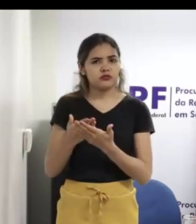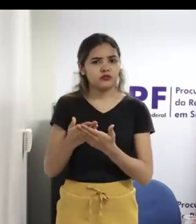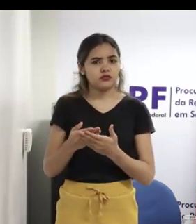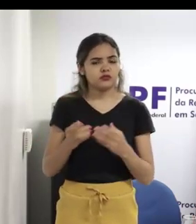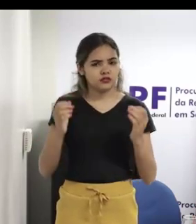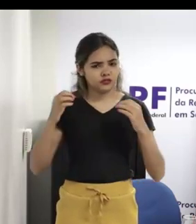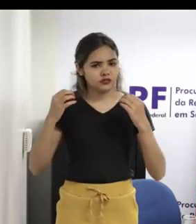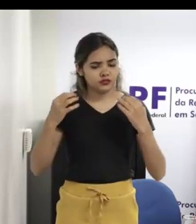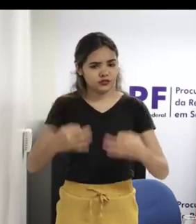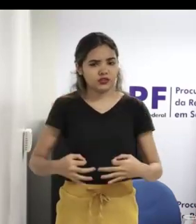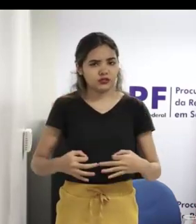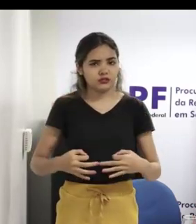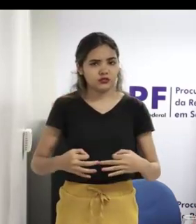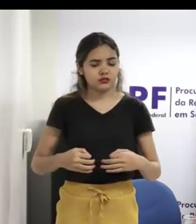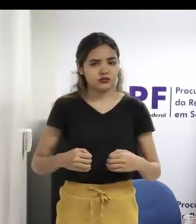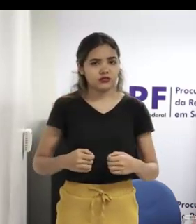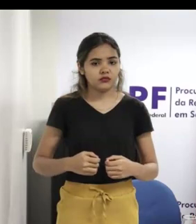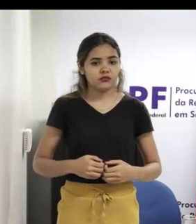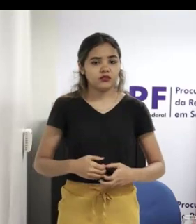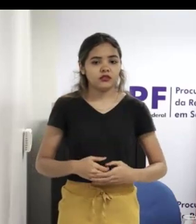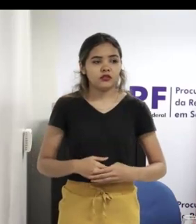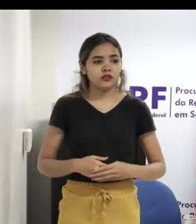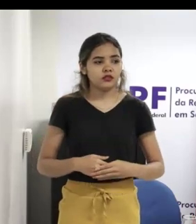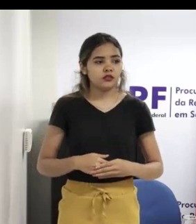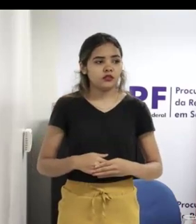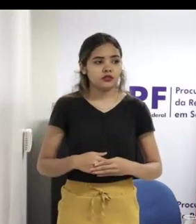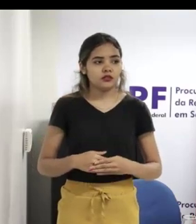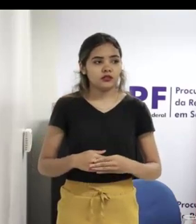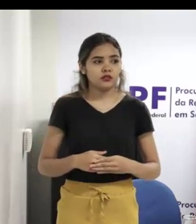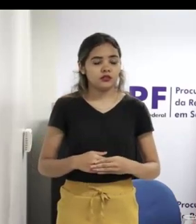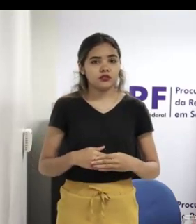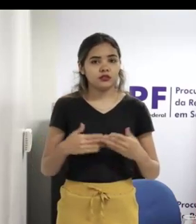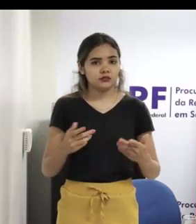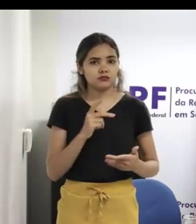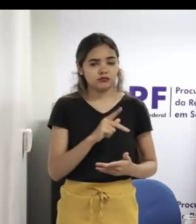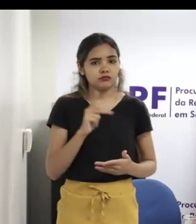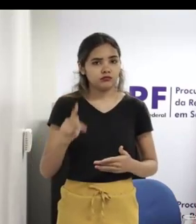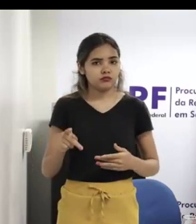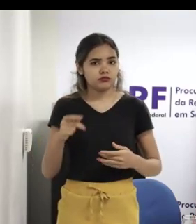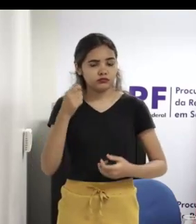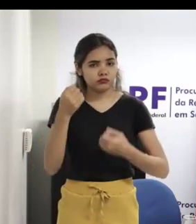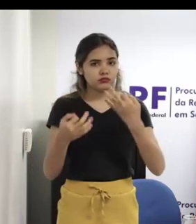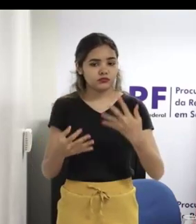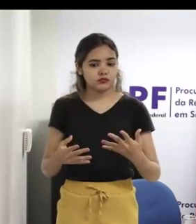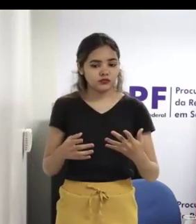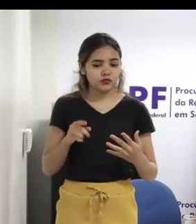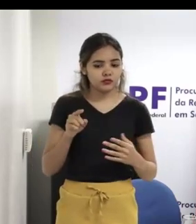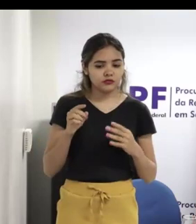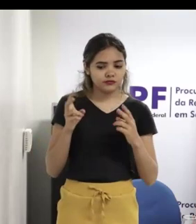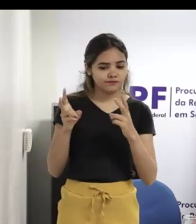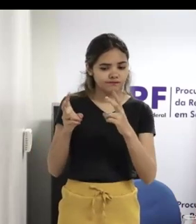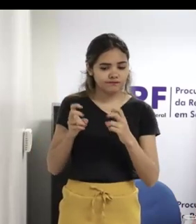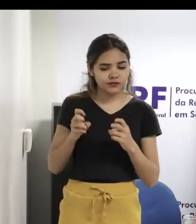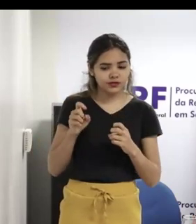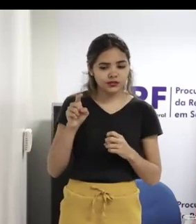adolescente só que quando a gente Traz essa orientação aos professores olha se vocês suspeitarem que alguma criança tá sofrendo violação alguma criança